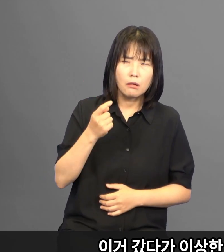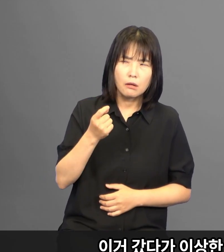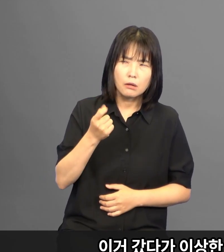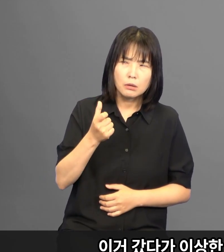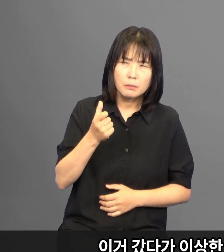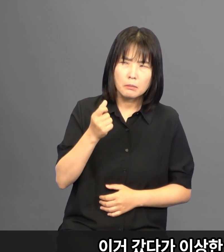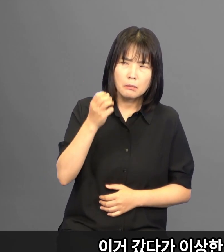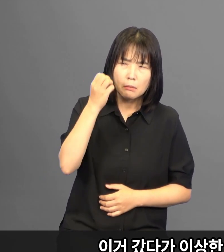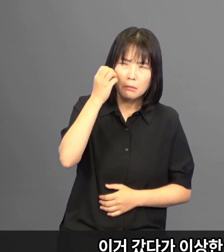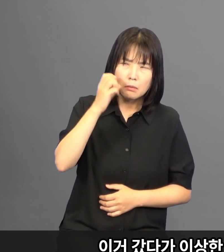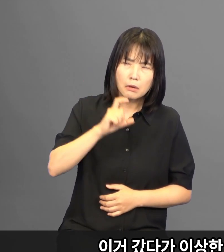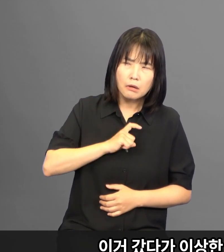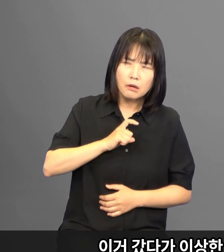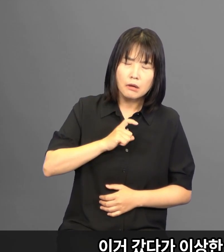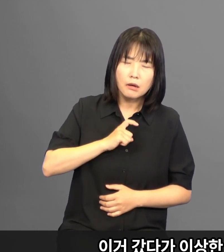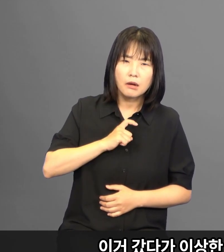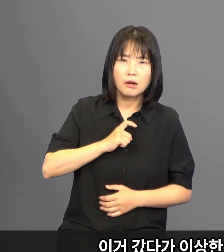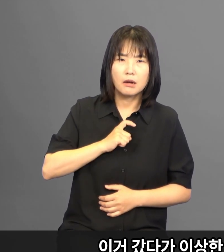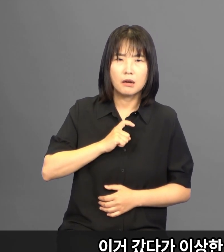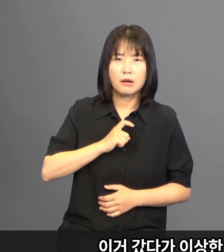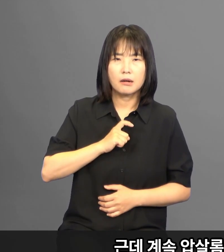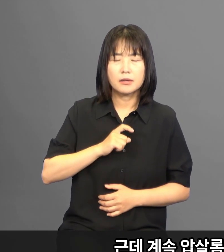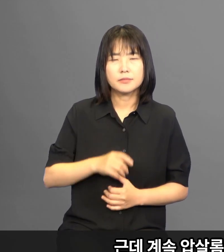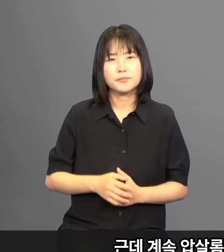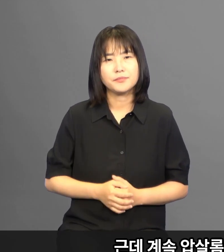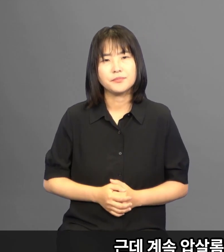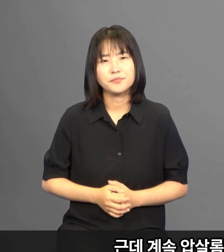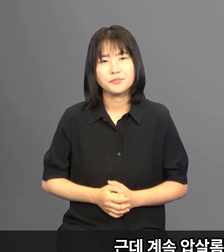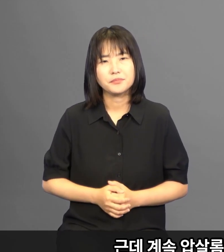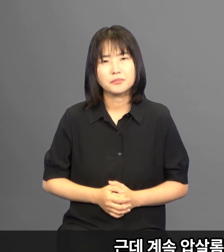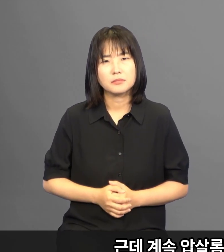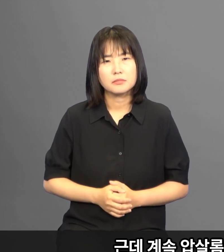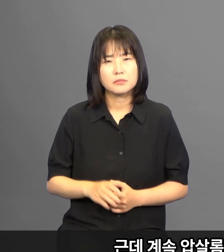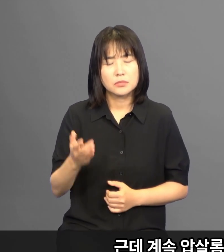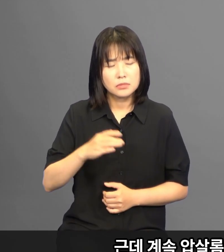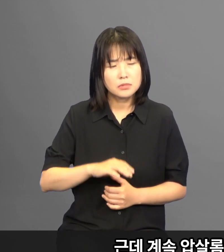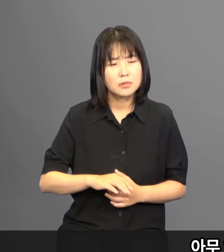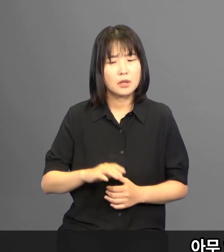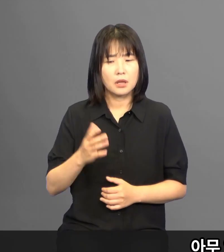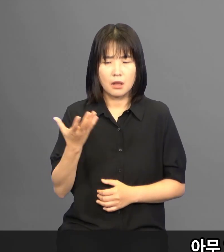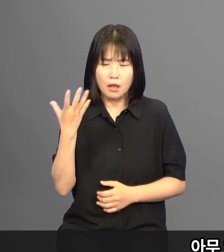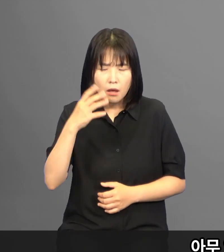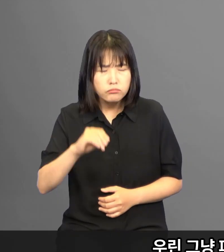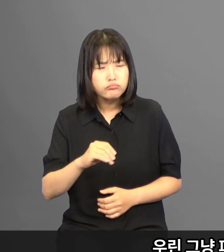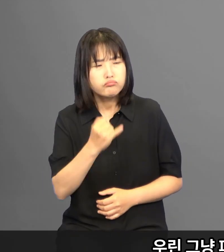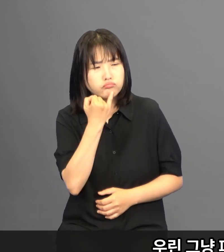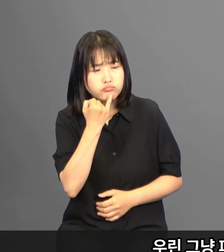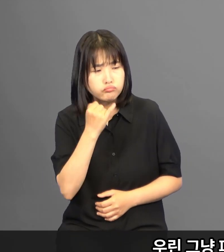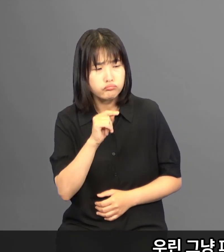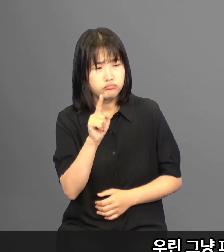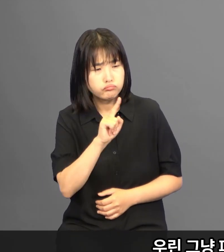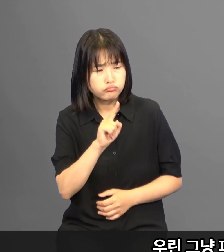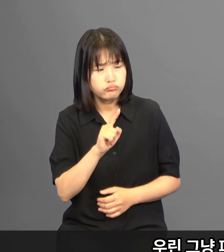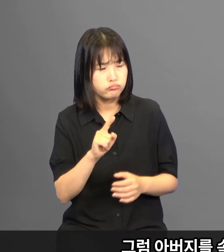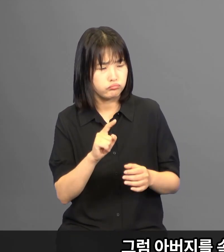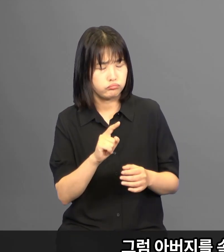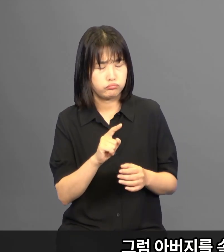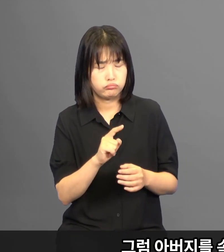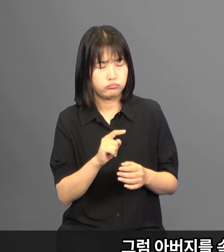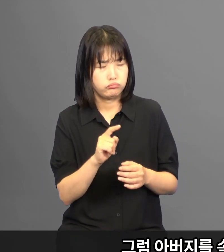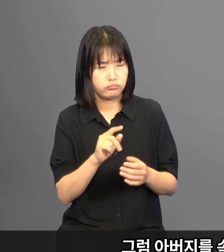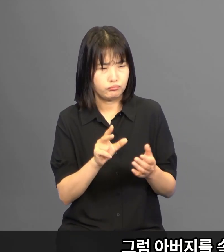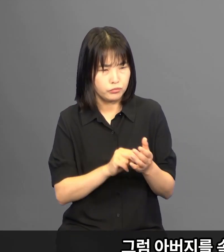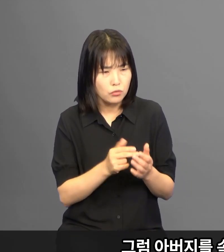갖다가 이게 이상한 일이 벌어지는 거 아니야? 근데 계속 압살롬이 괜찮습니다. 아닙니다. 아무 일 없습니다. 우리는 그냥 파티하는 것입니다. 그